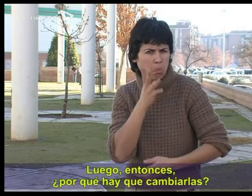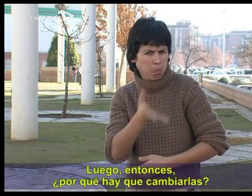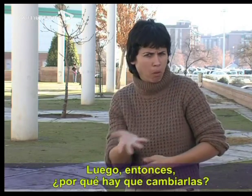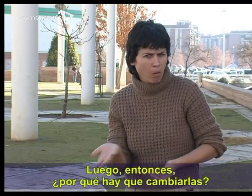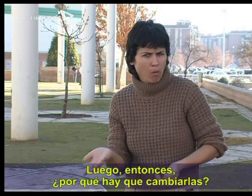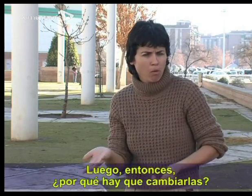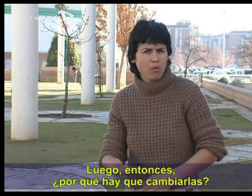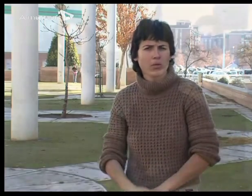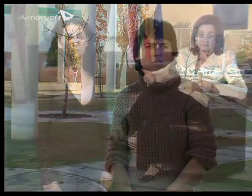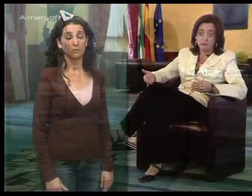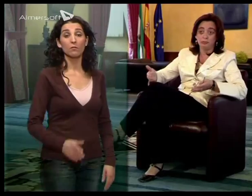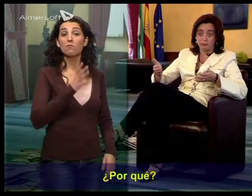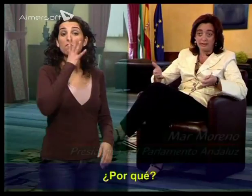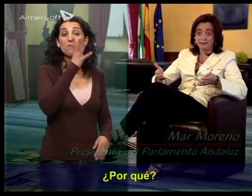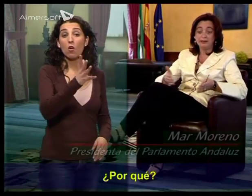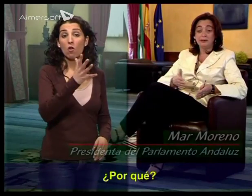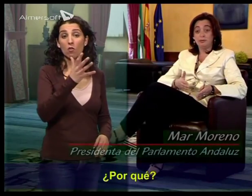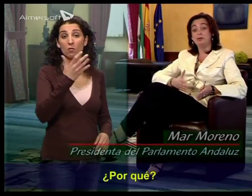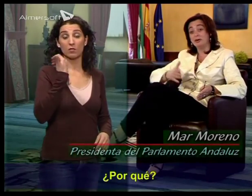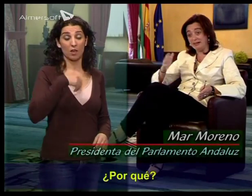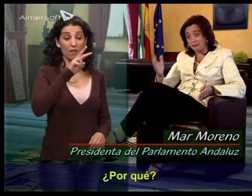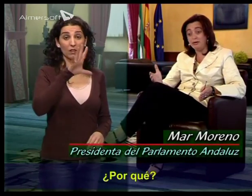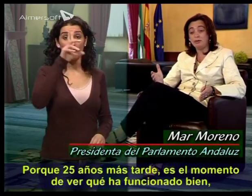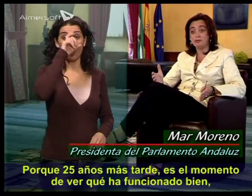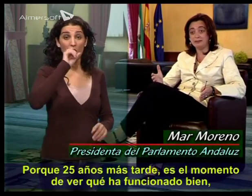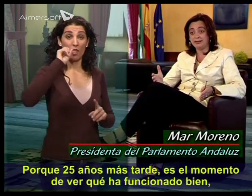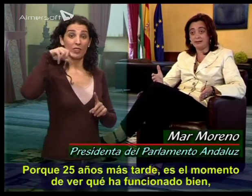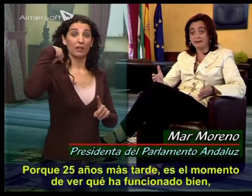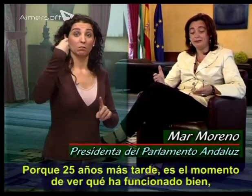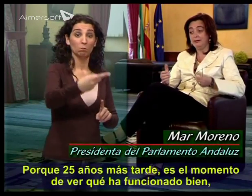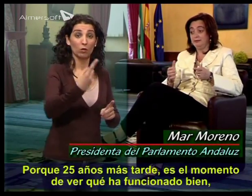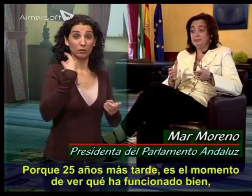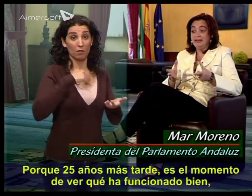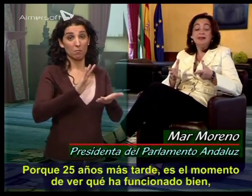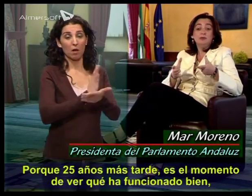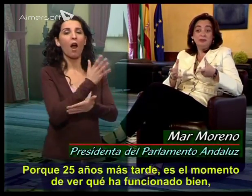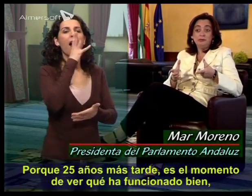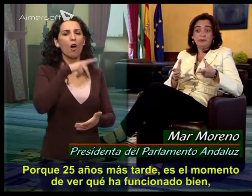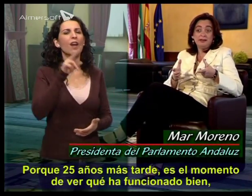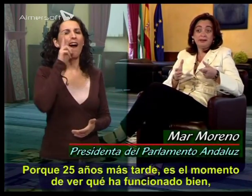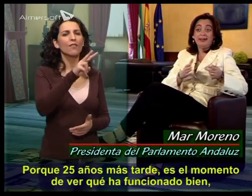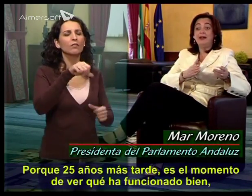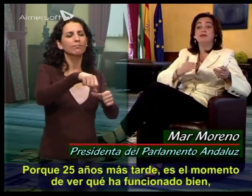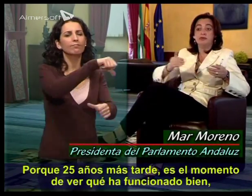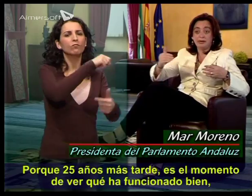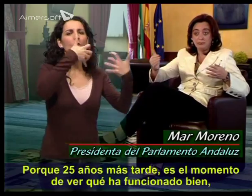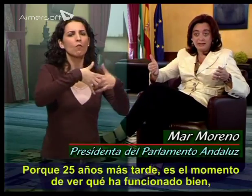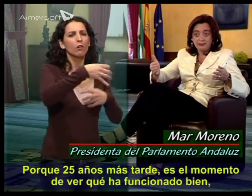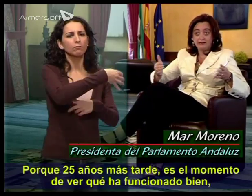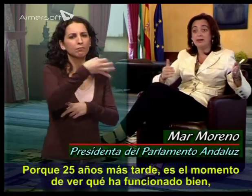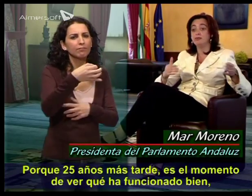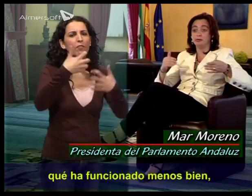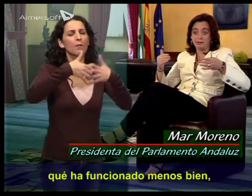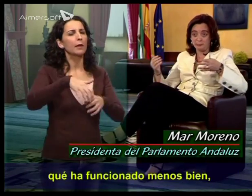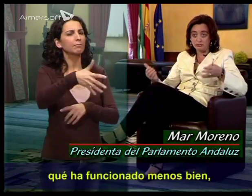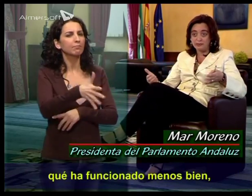que cambiarlas? ¿Por qué? Pues porque 25 años más tarde es el momento de ver qué ha funcionado